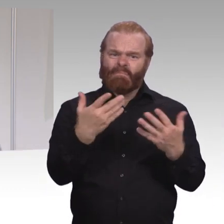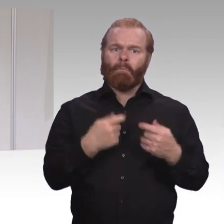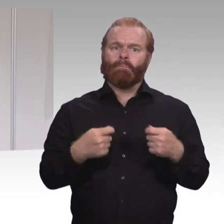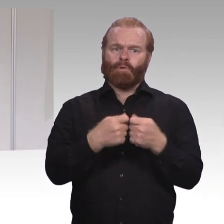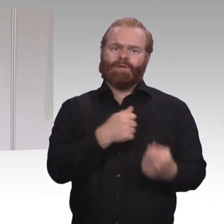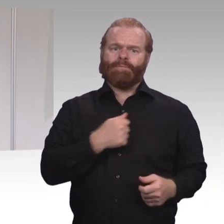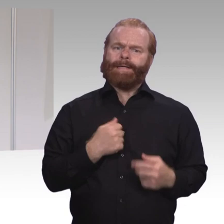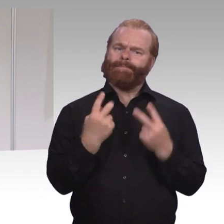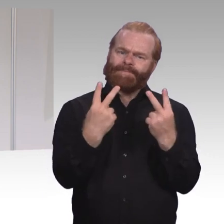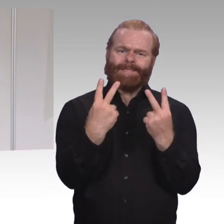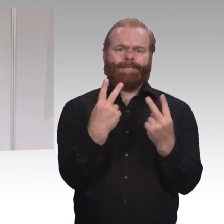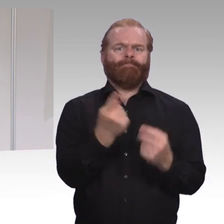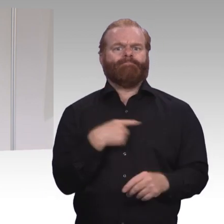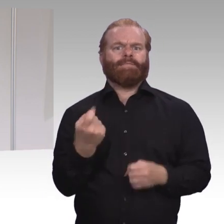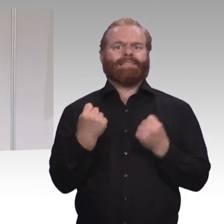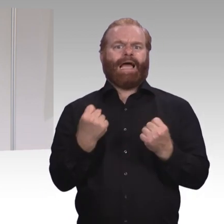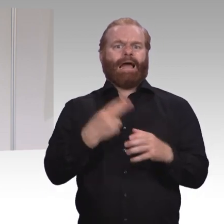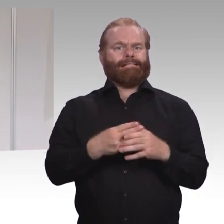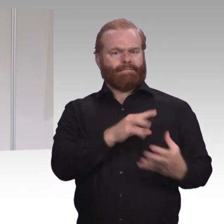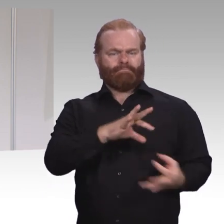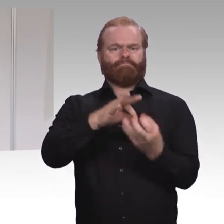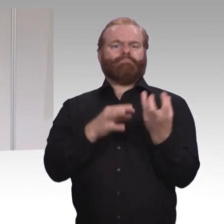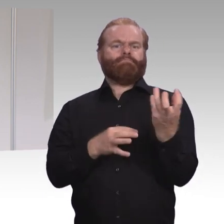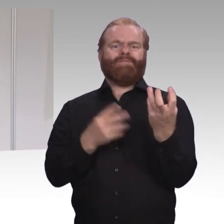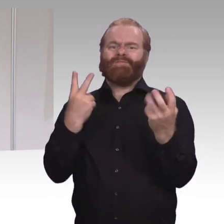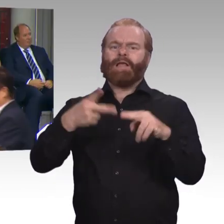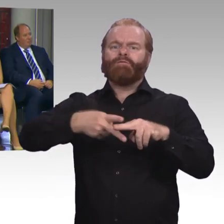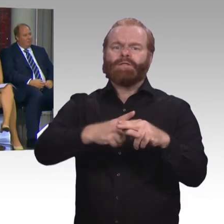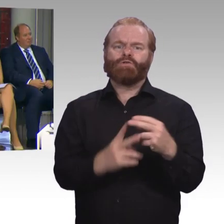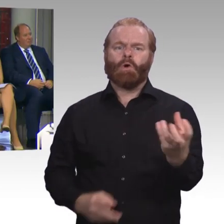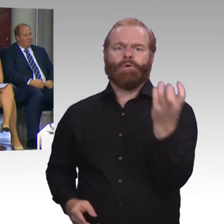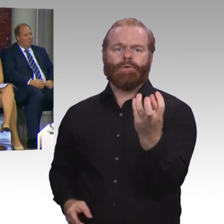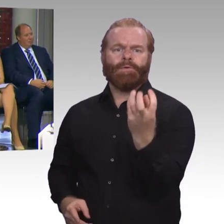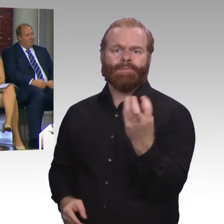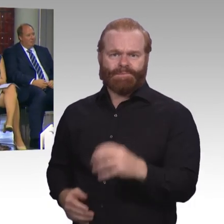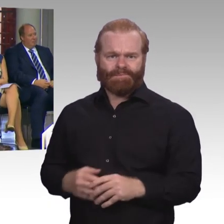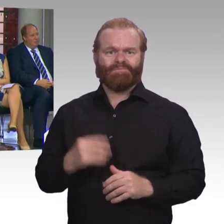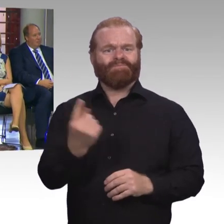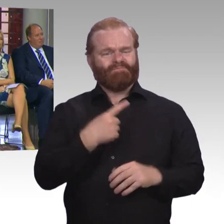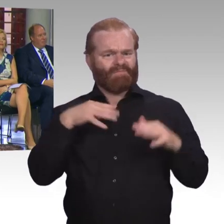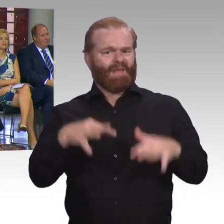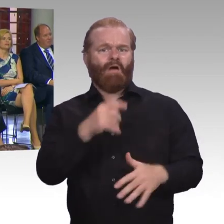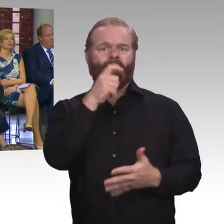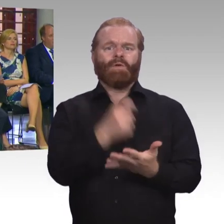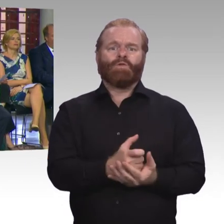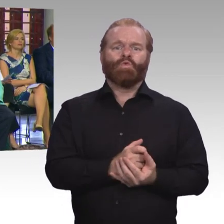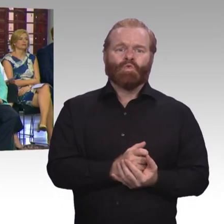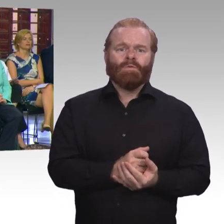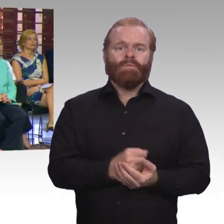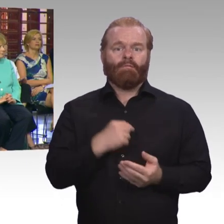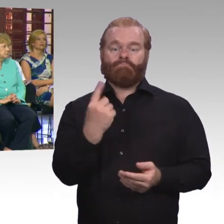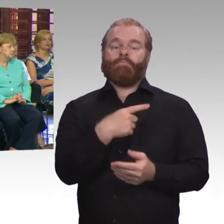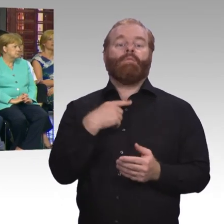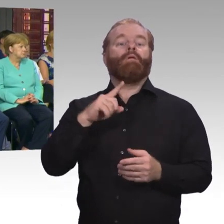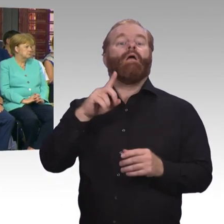eine internationale Ordnung, in der nicht das Recht des Stärkeren gilt, sondern die Stärke des Rechts.